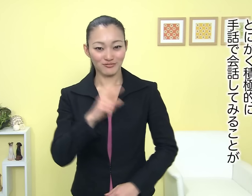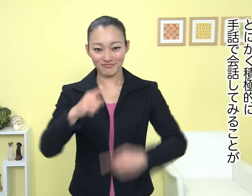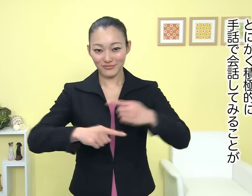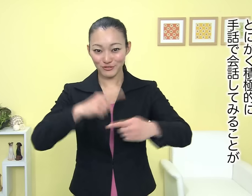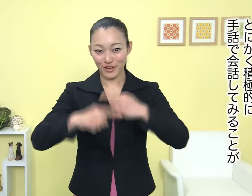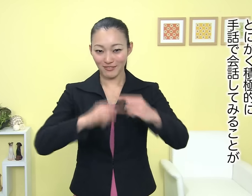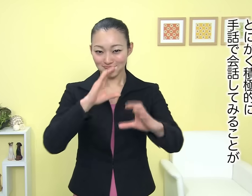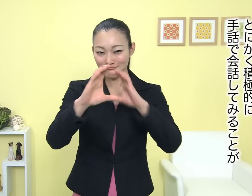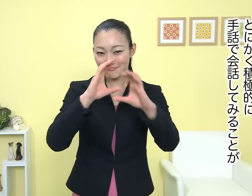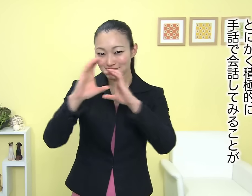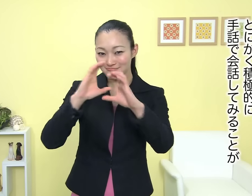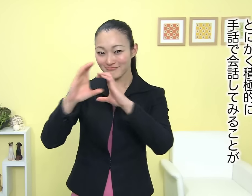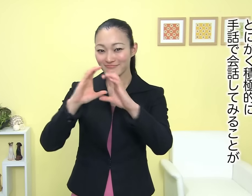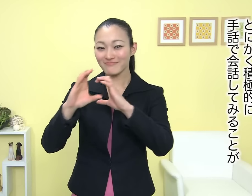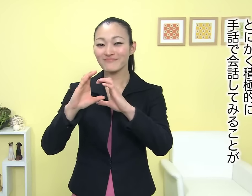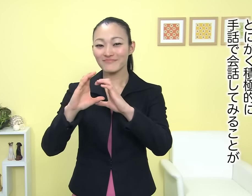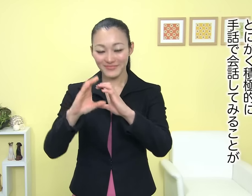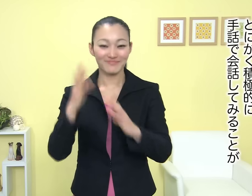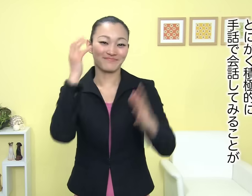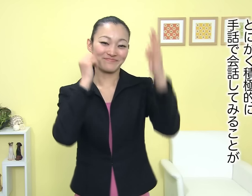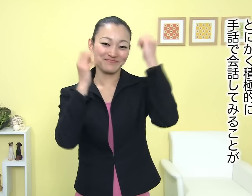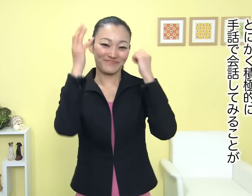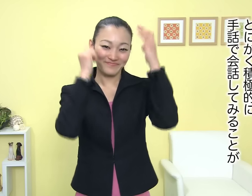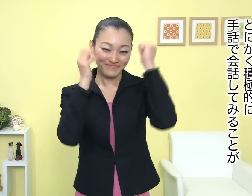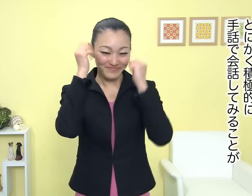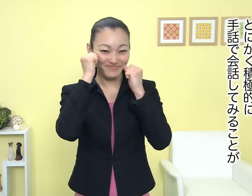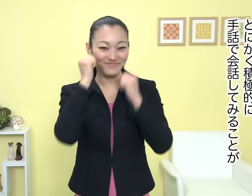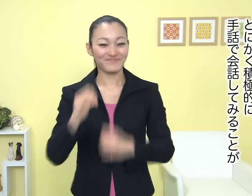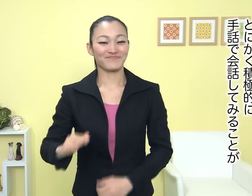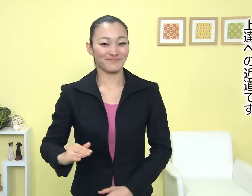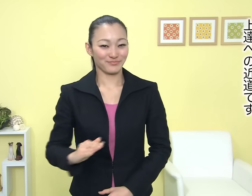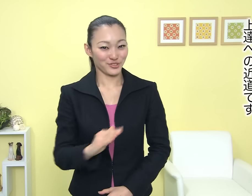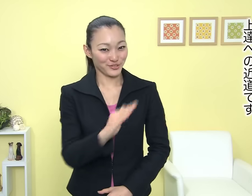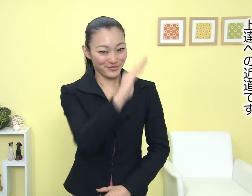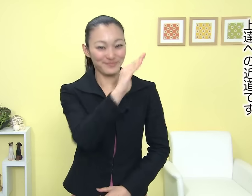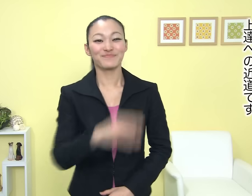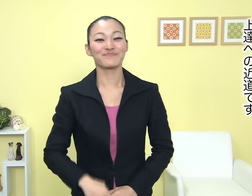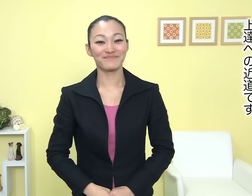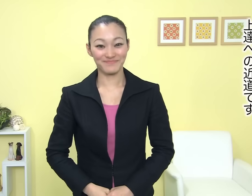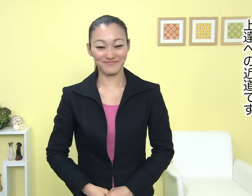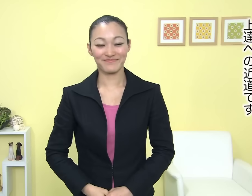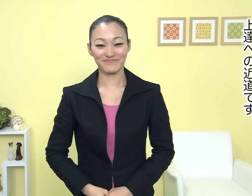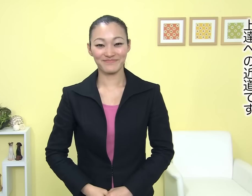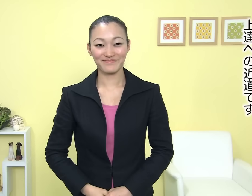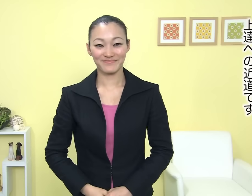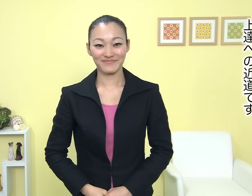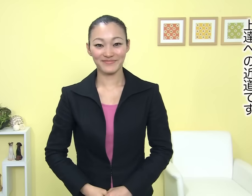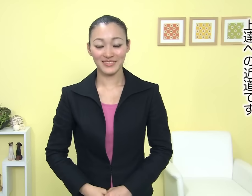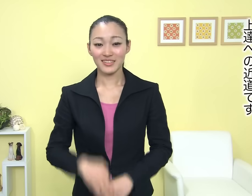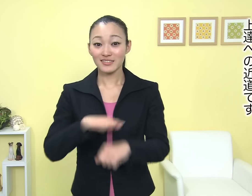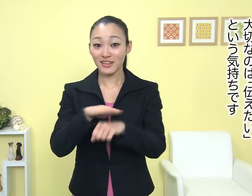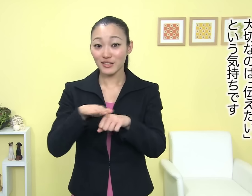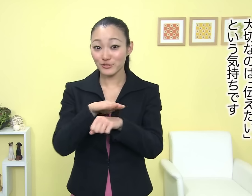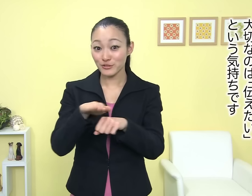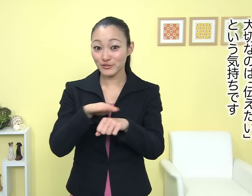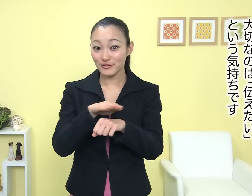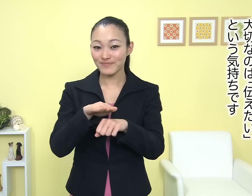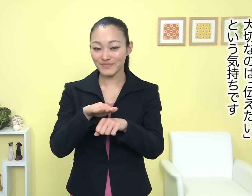く積極的に手話で会話してみることが上達への近道です。大切なの